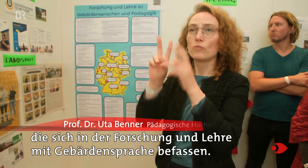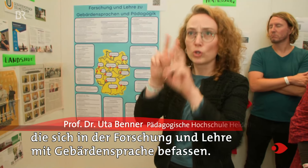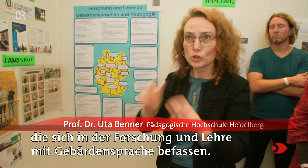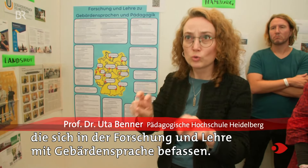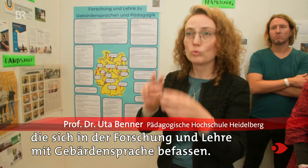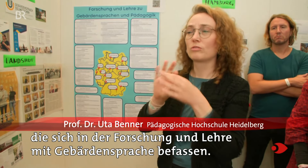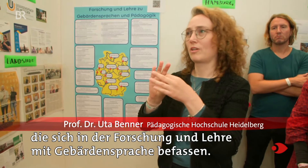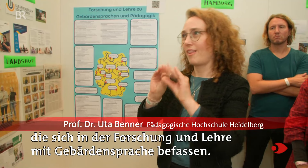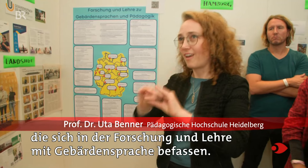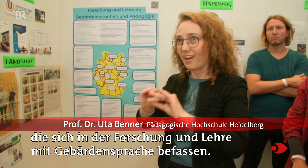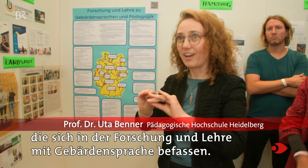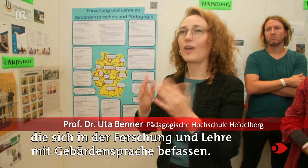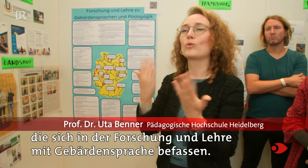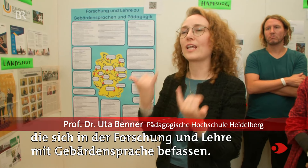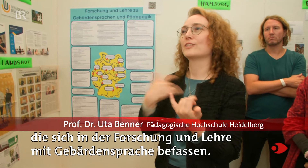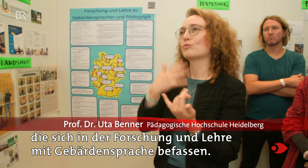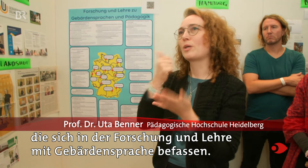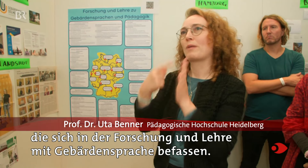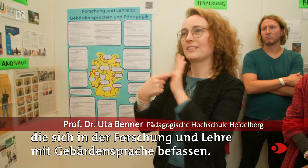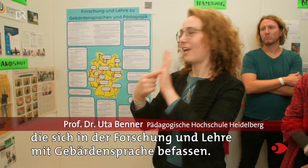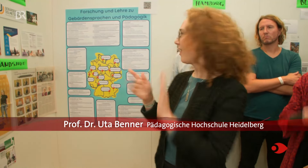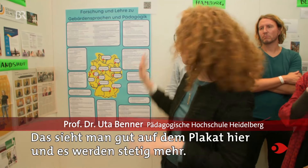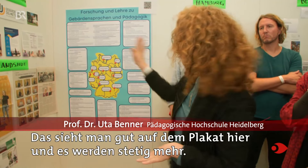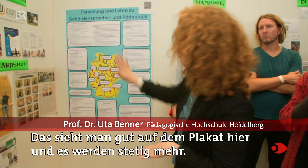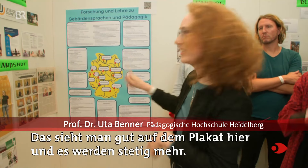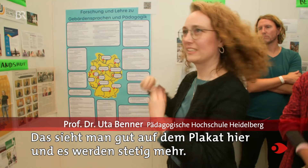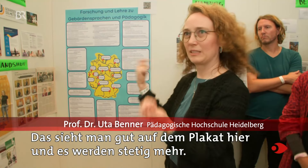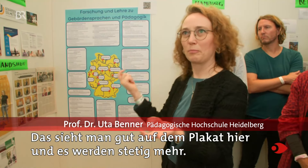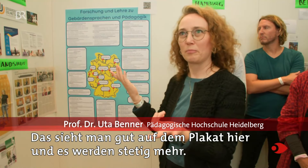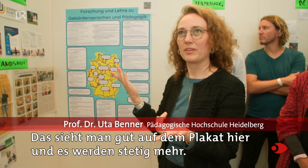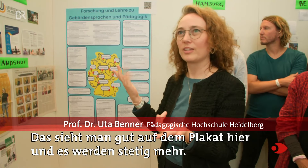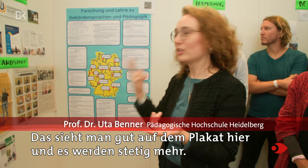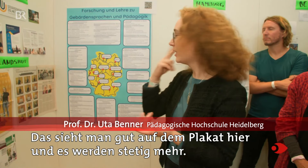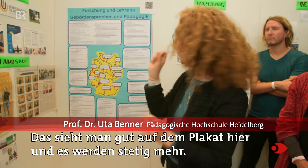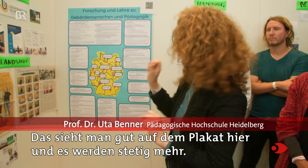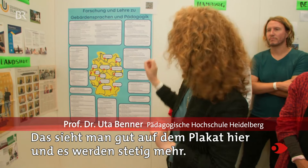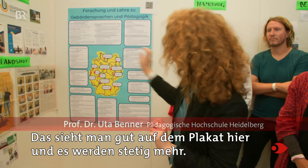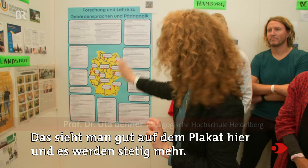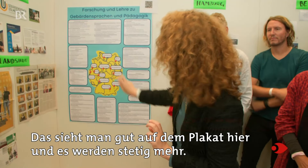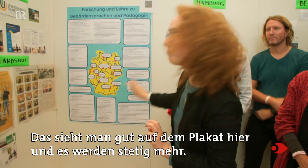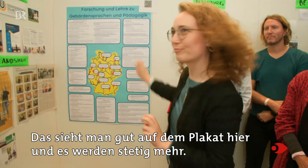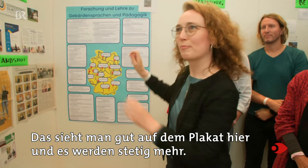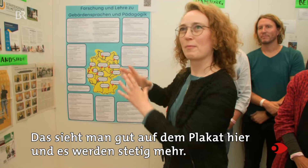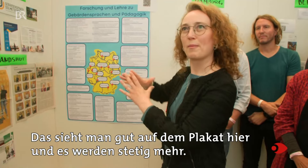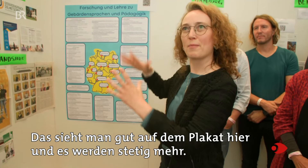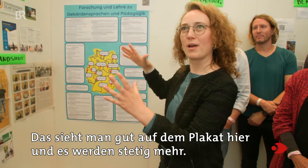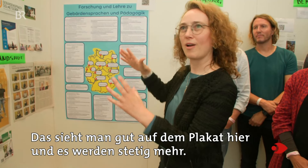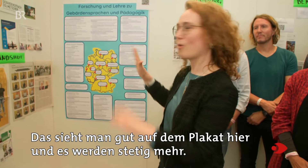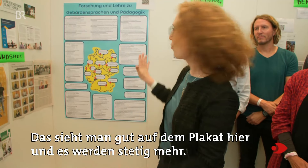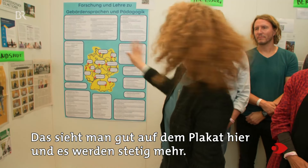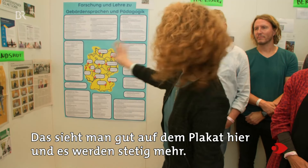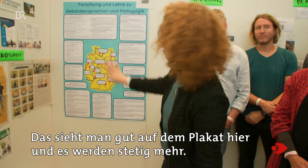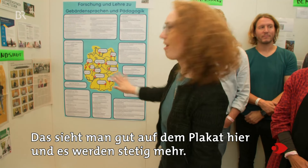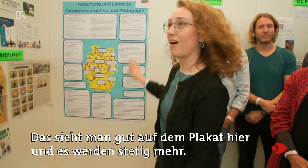in der Forschung und Lehre mit Gebärdensprache befassen. Das sieht man gut auf dem Plakat hier. Und es werden stetig